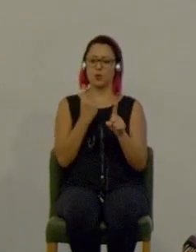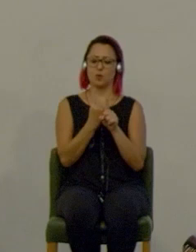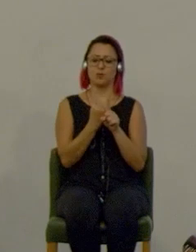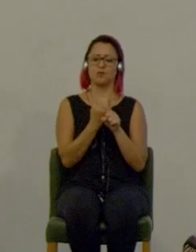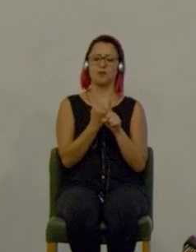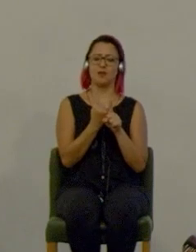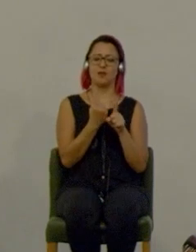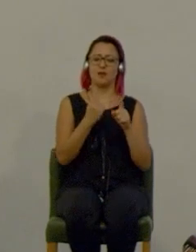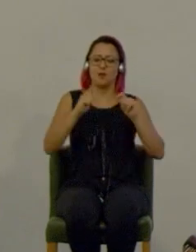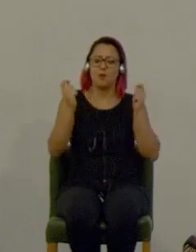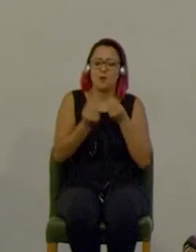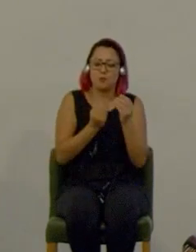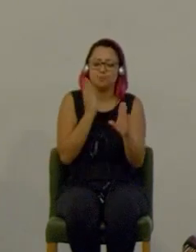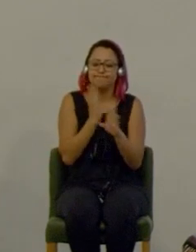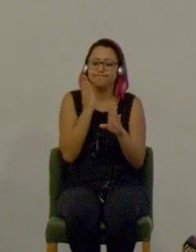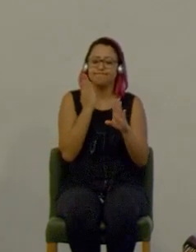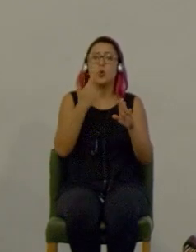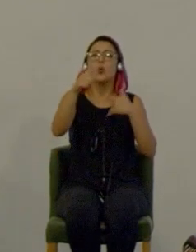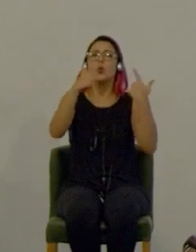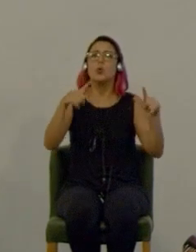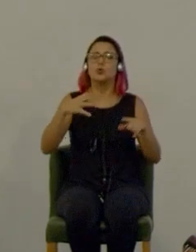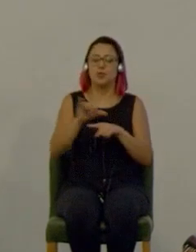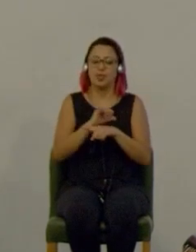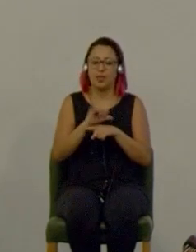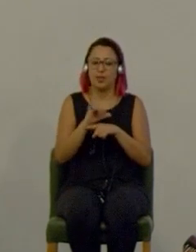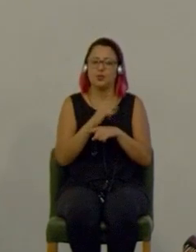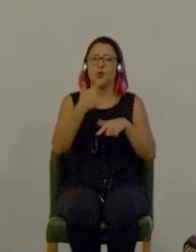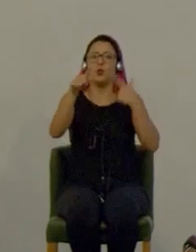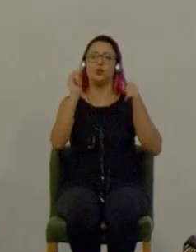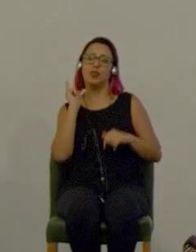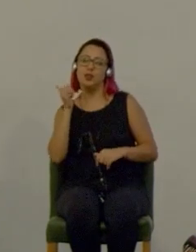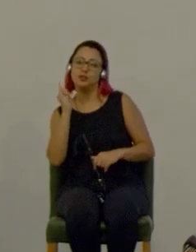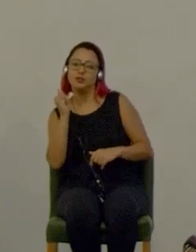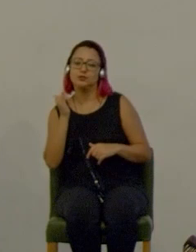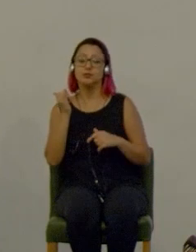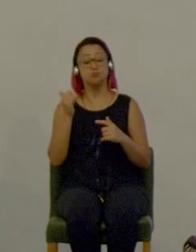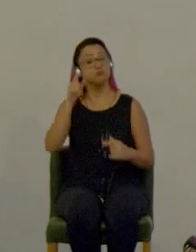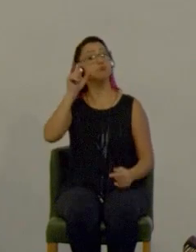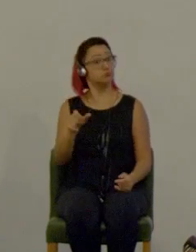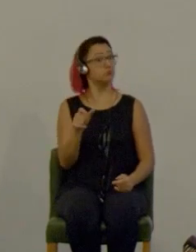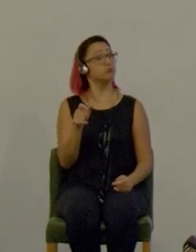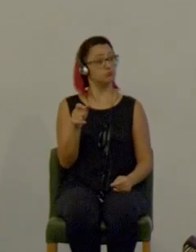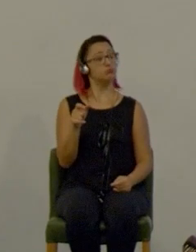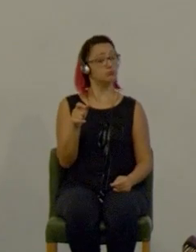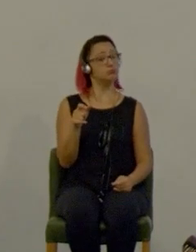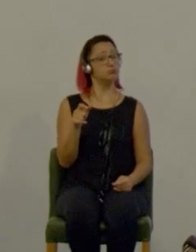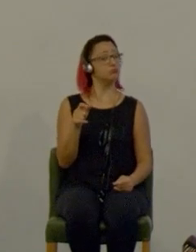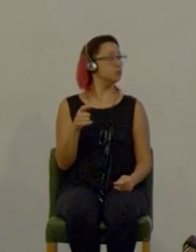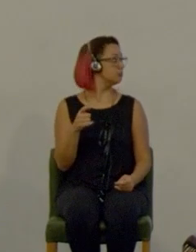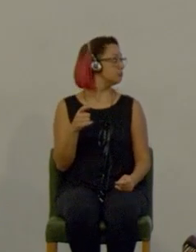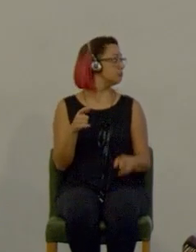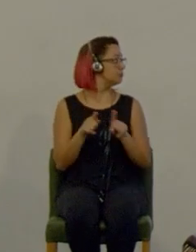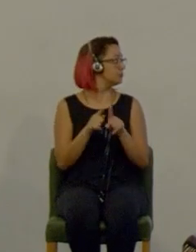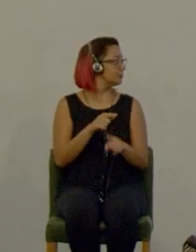discours, de récit, ça m'intéresse beaucoup. Et je suis très intriguée de ce que tu dis, mais ça ne m'étonne pas que tu dis que les artistes viennent voir les